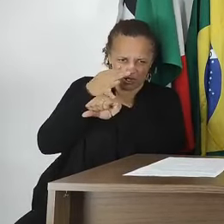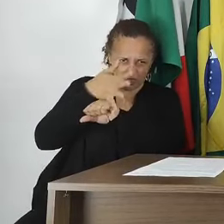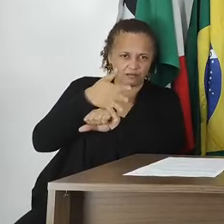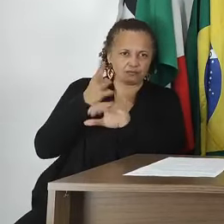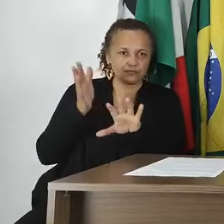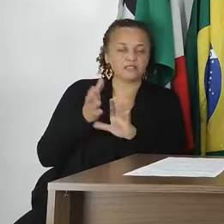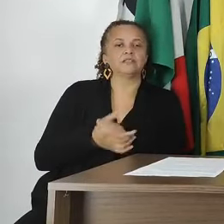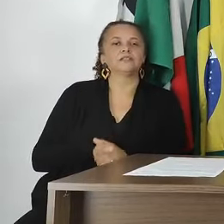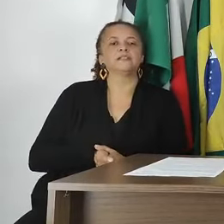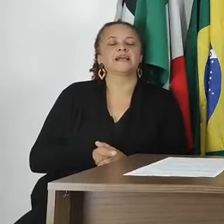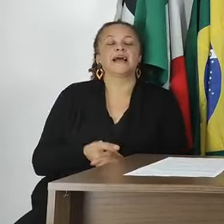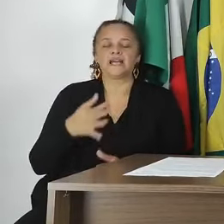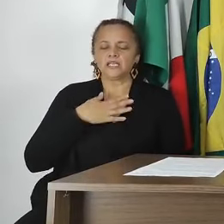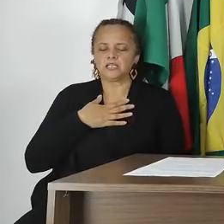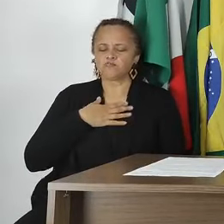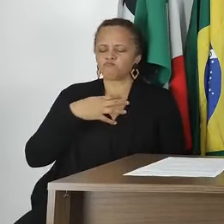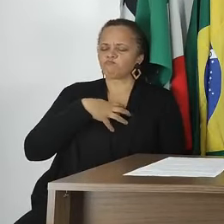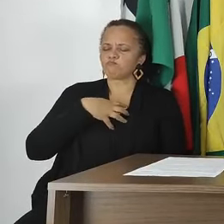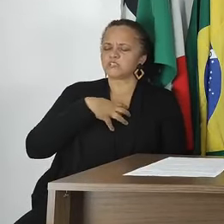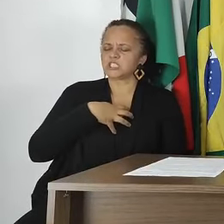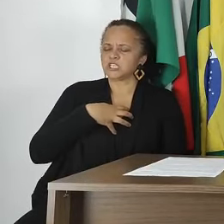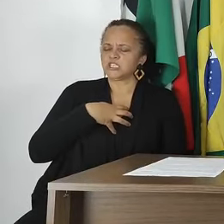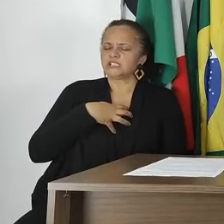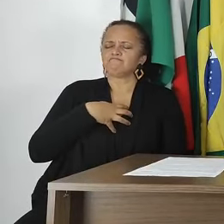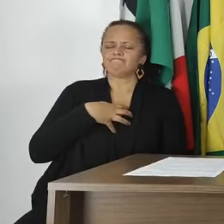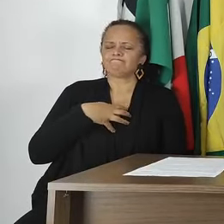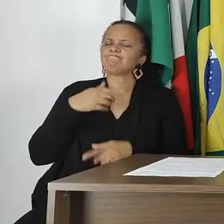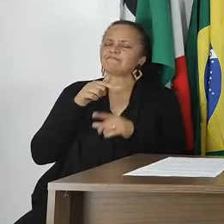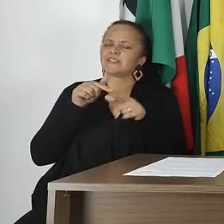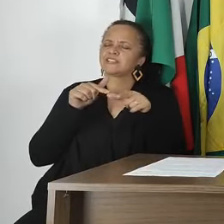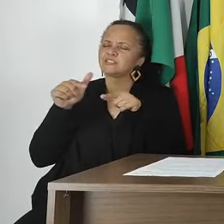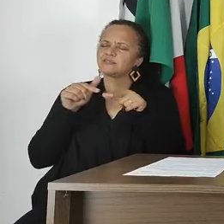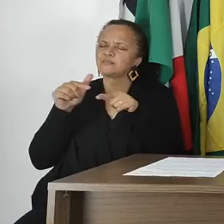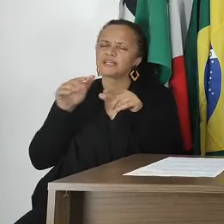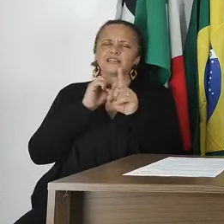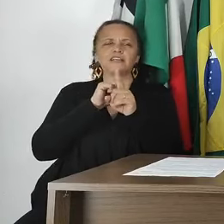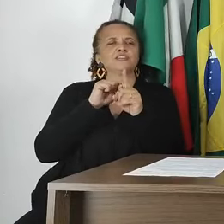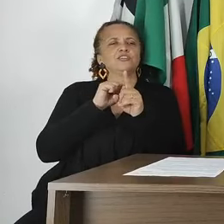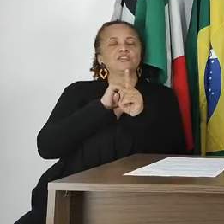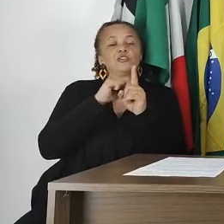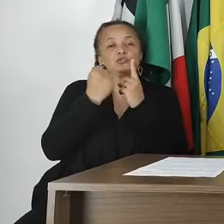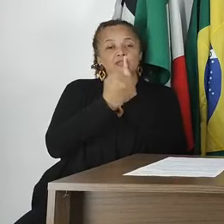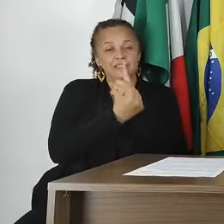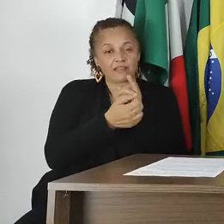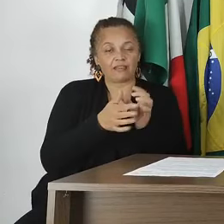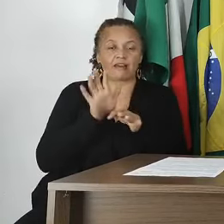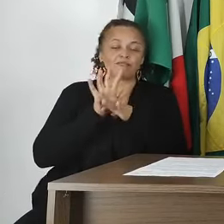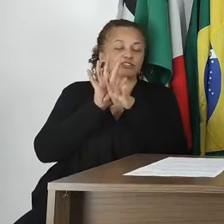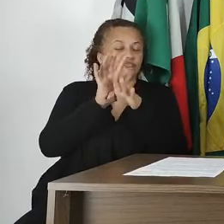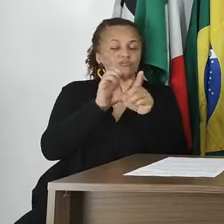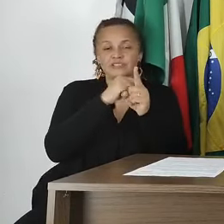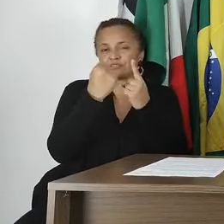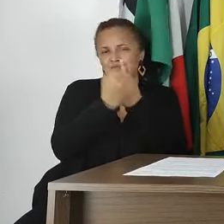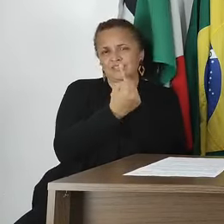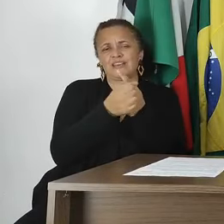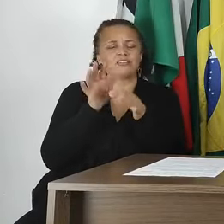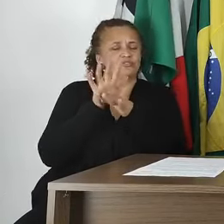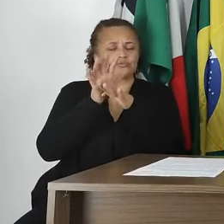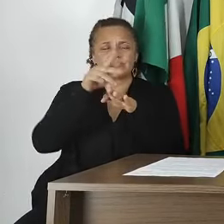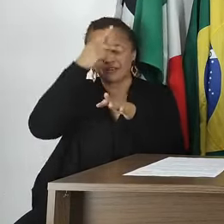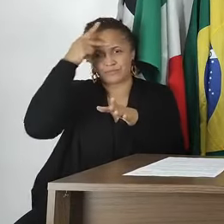e isso despertou dentro de mim esse trabalho social, esse trabalho de evangelismo com moradores de rua, com dependentes